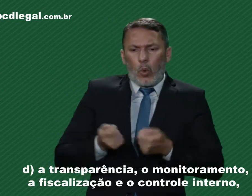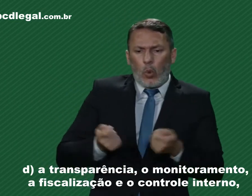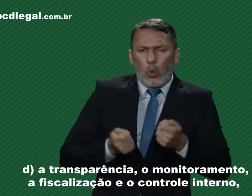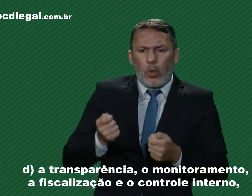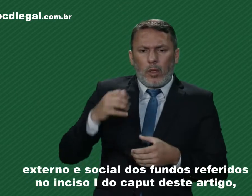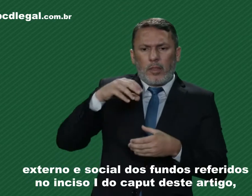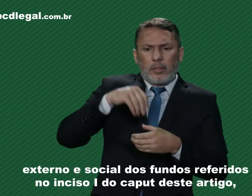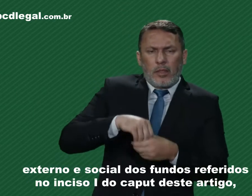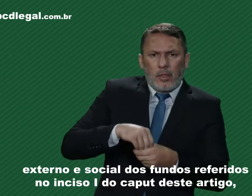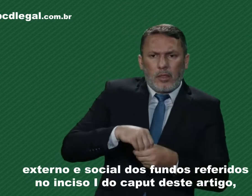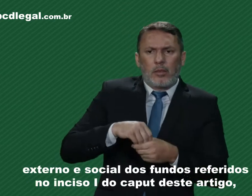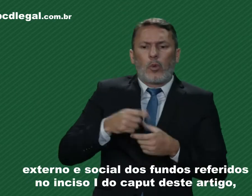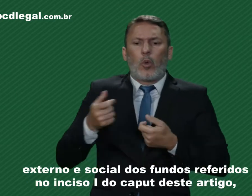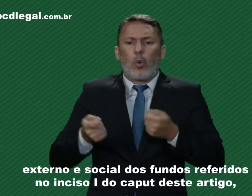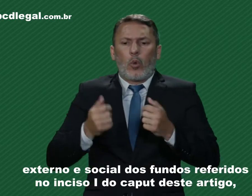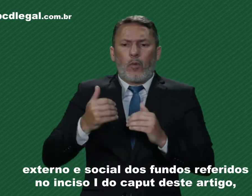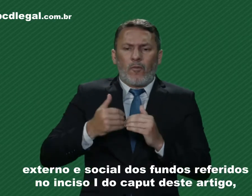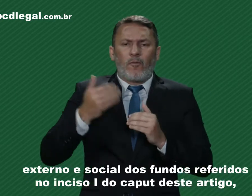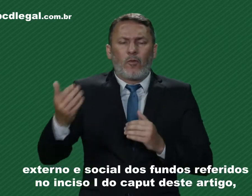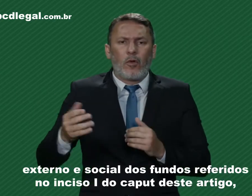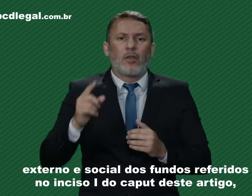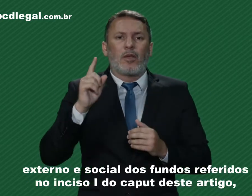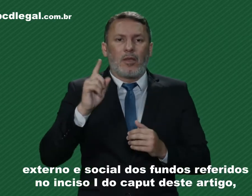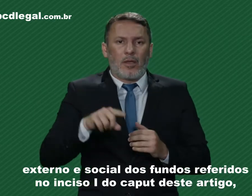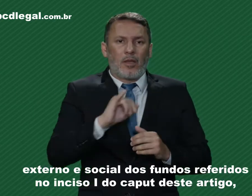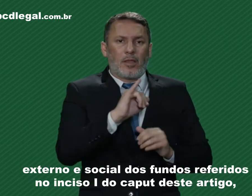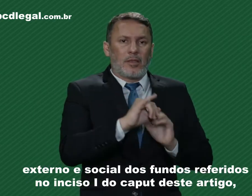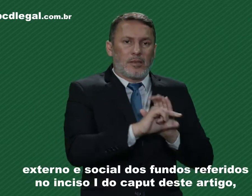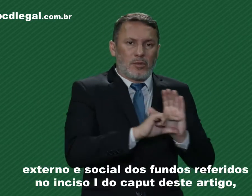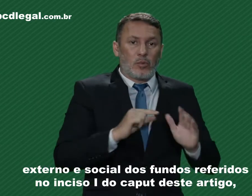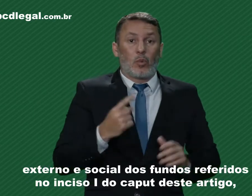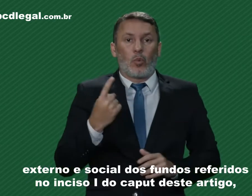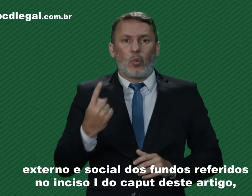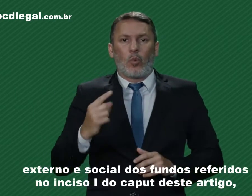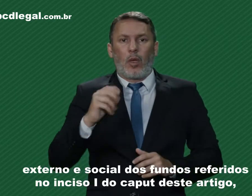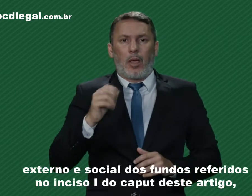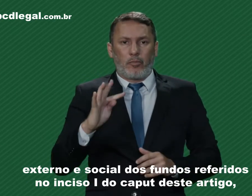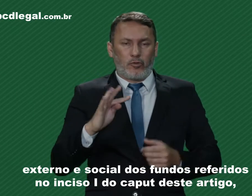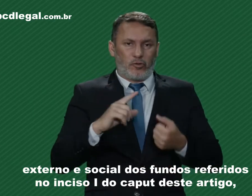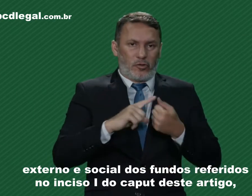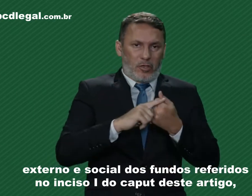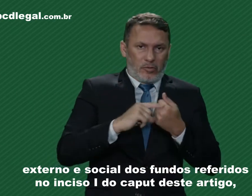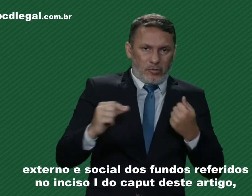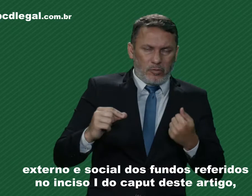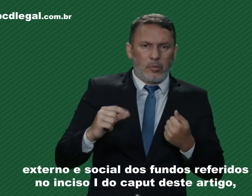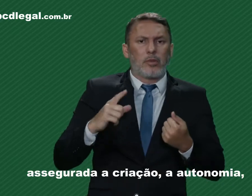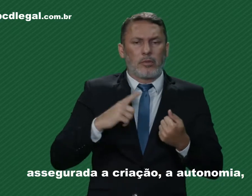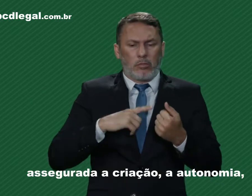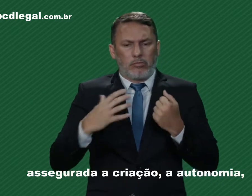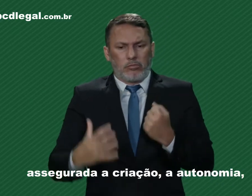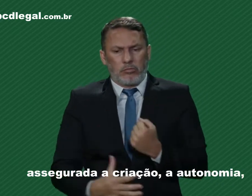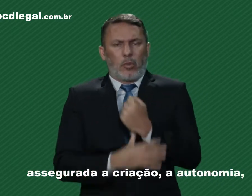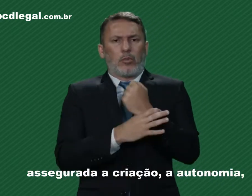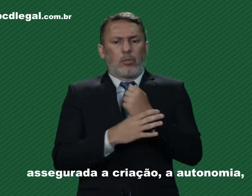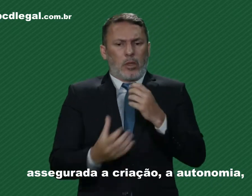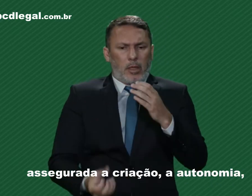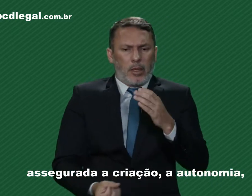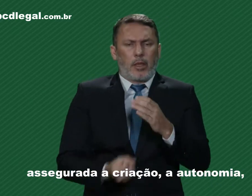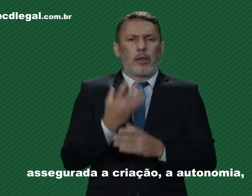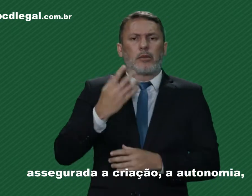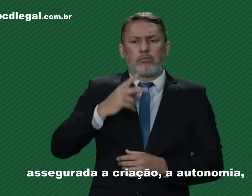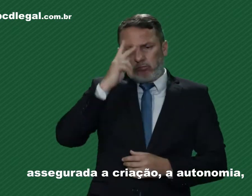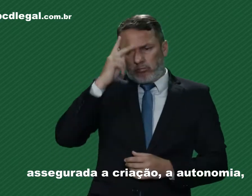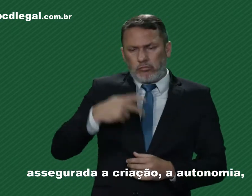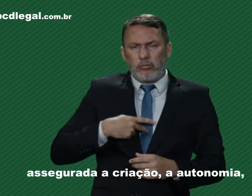controle interno, externo e social dos fundos referidos no inciso 1 do caput deste artigo, assegurada a